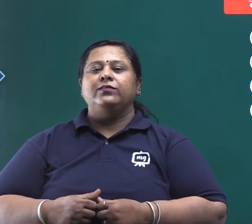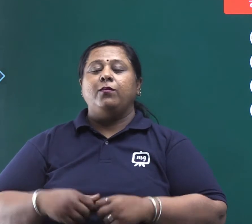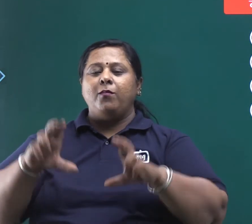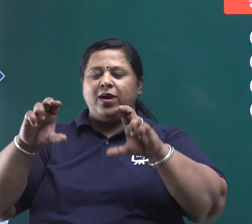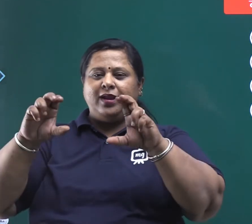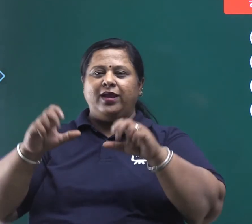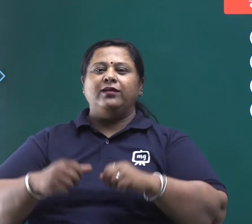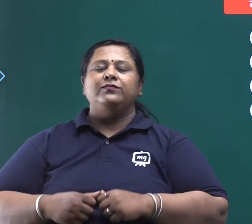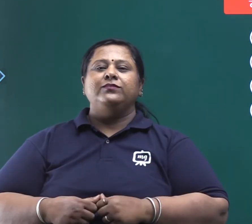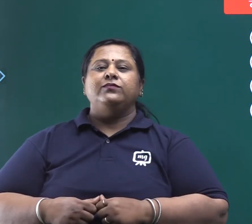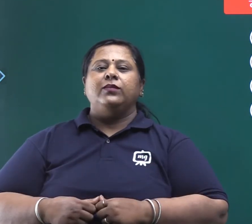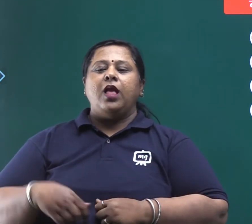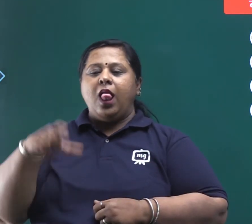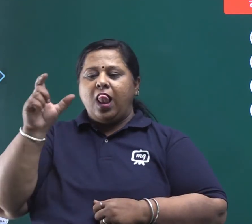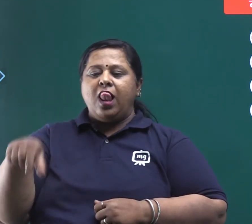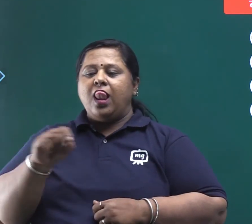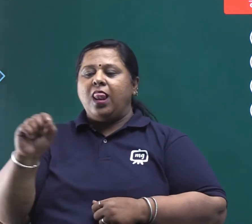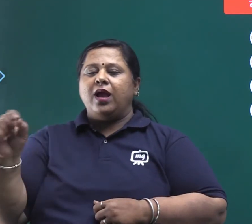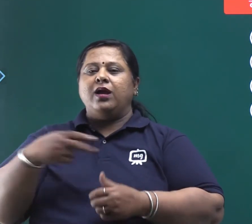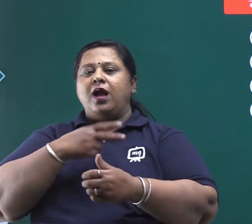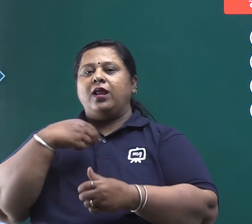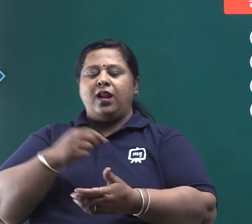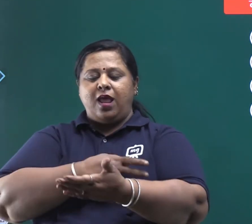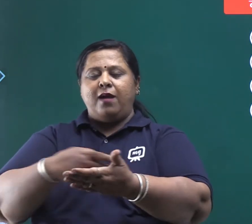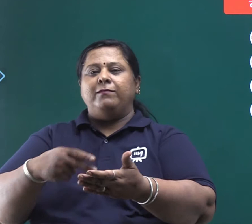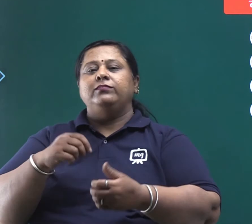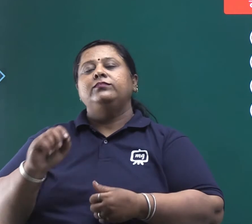पाठ के लेखक का नाम है।